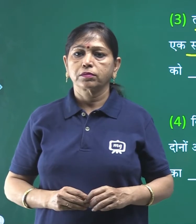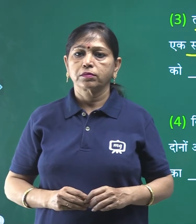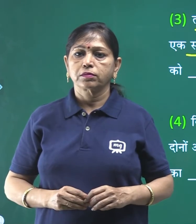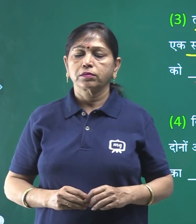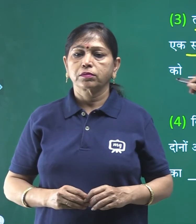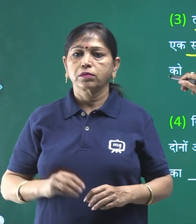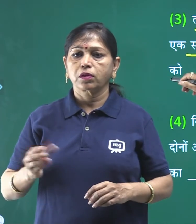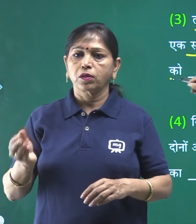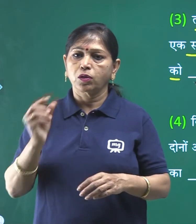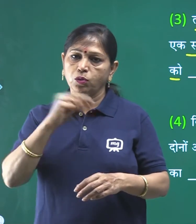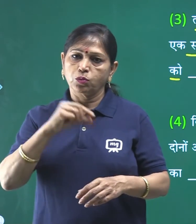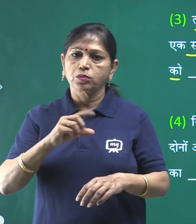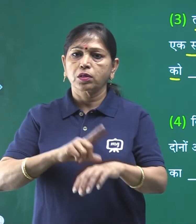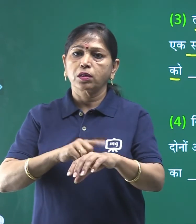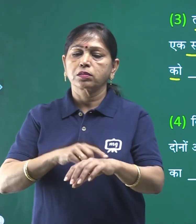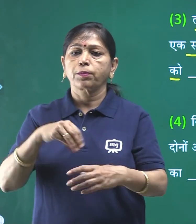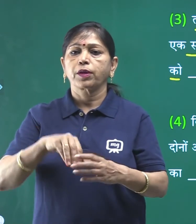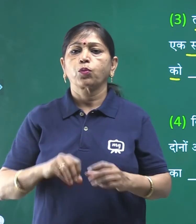लिए गए समय को